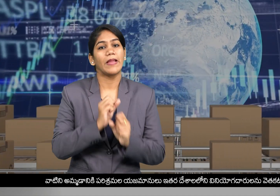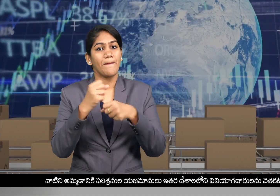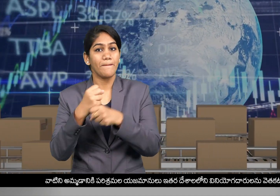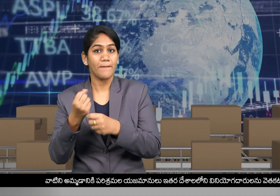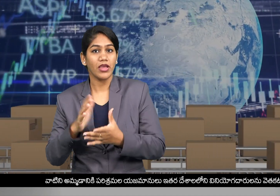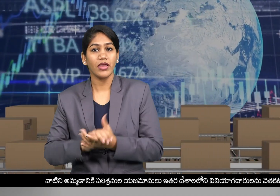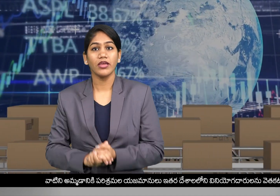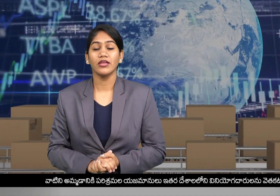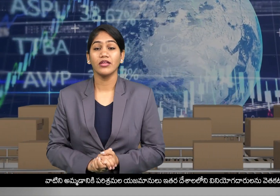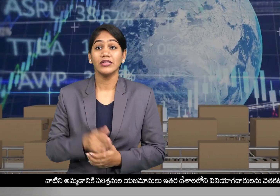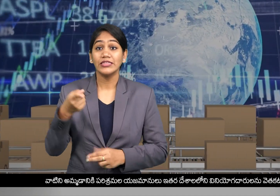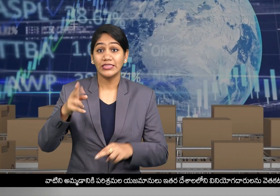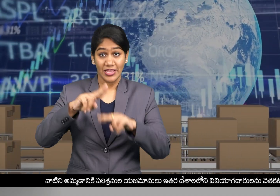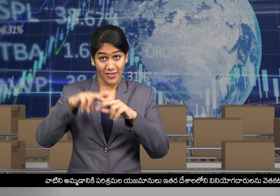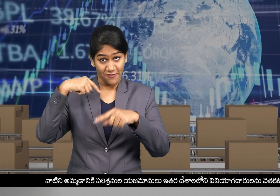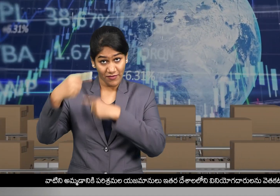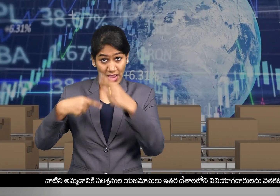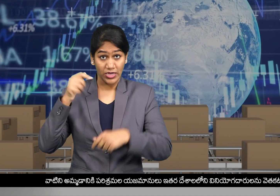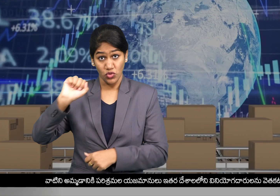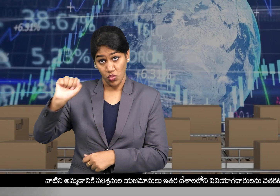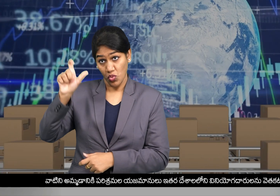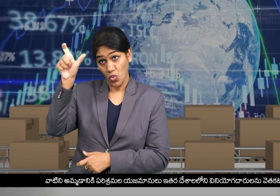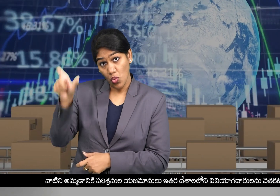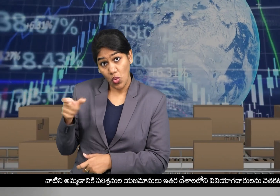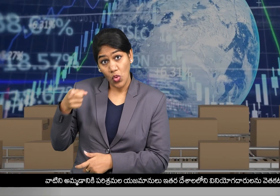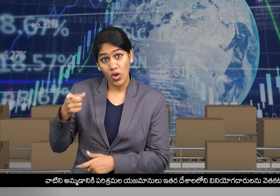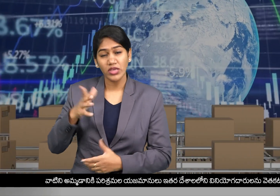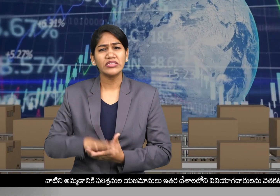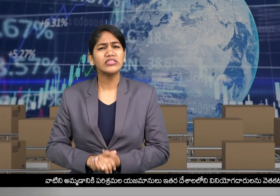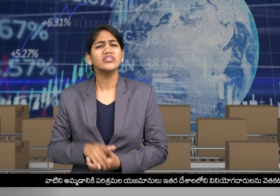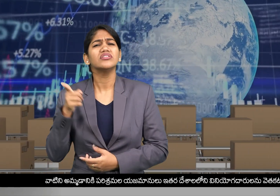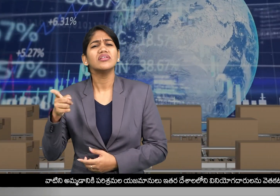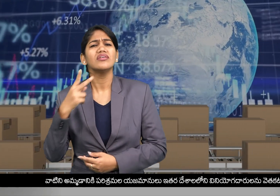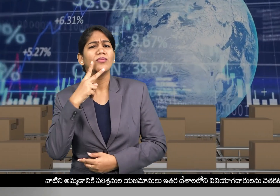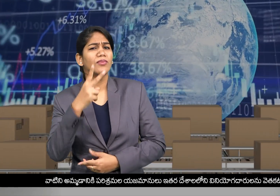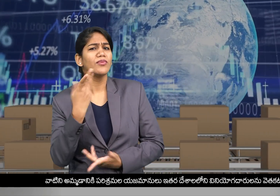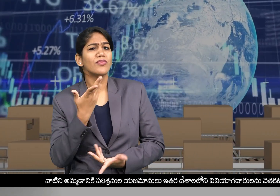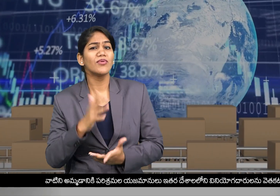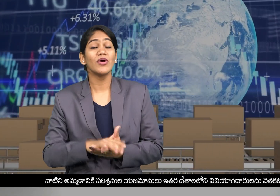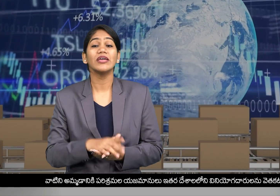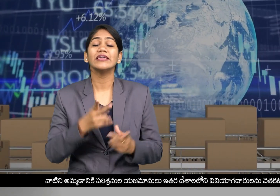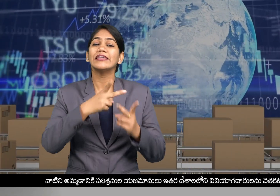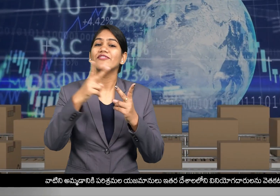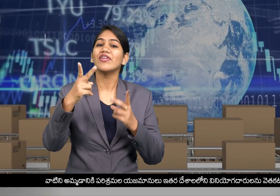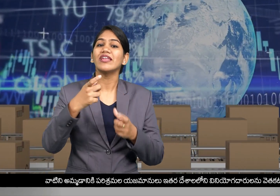వాటిని అమ్మడానికి పరిశ్రమల యజమానులు ఇతర దేశాలలోని వినియోగదారులను వెతకటం మొదలైంది.